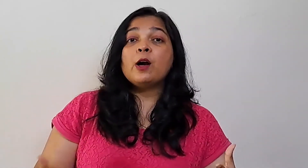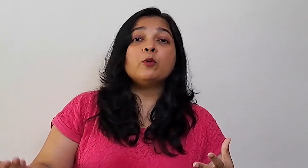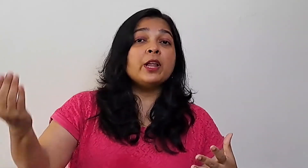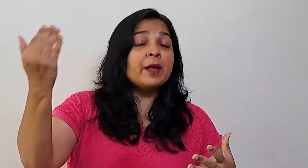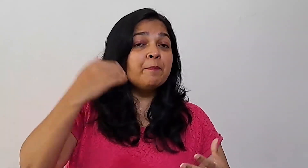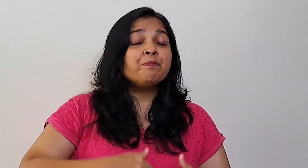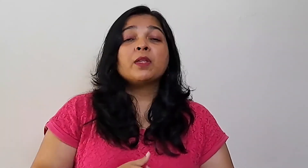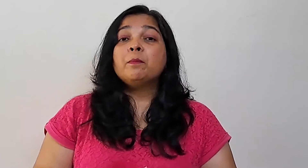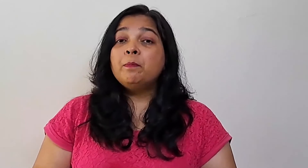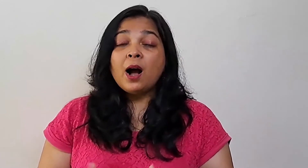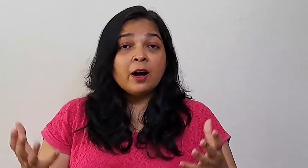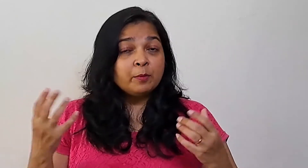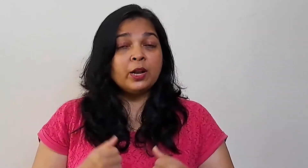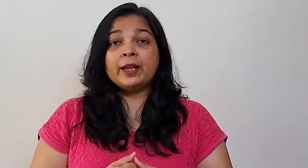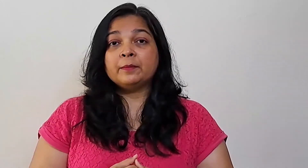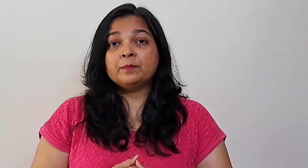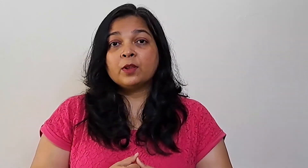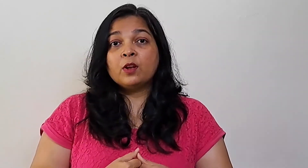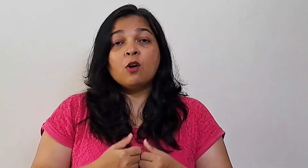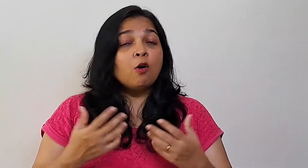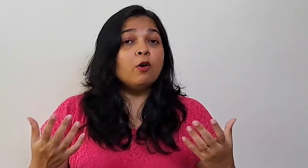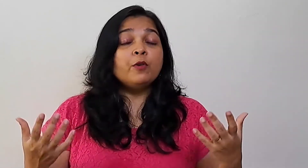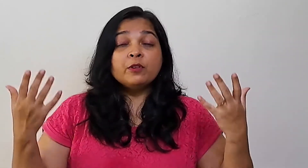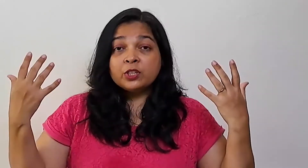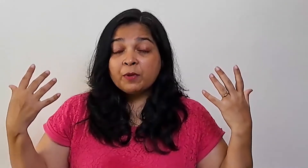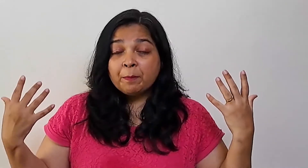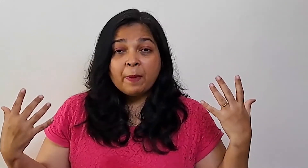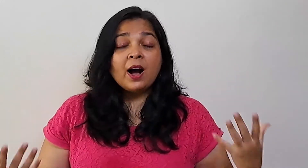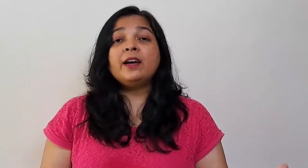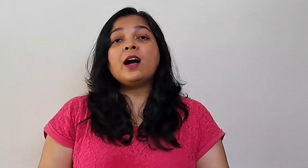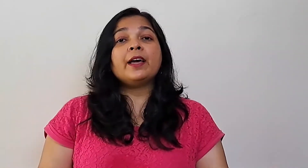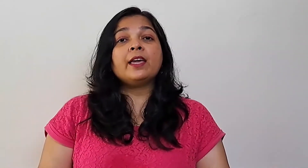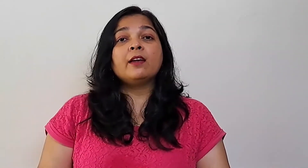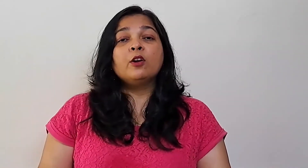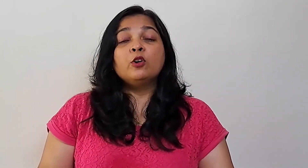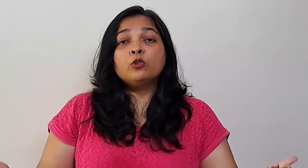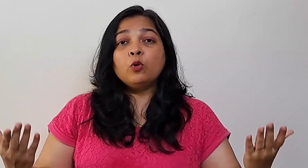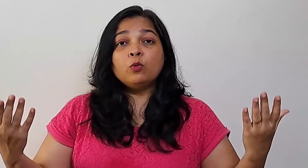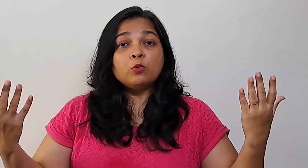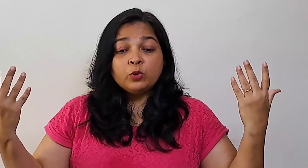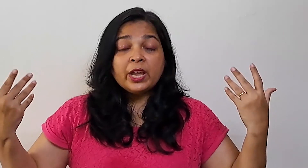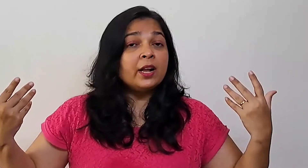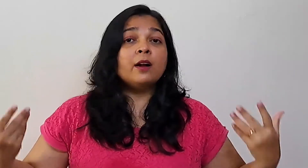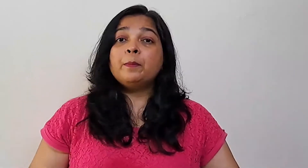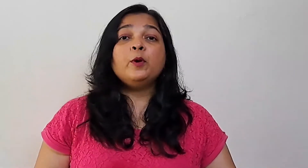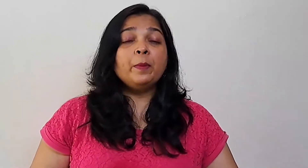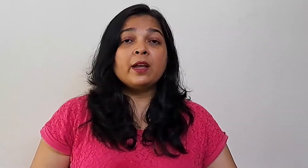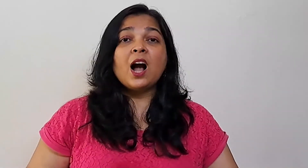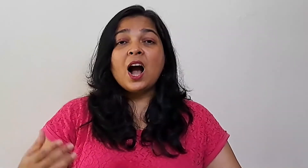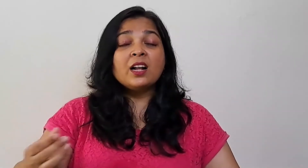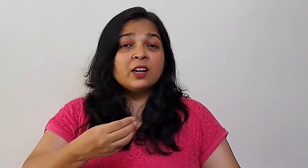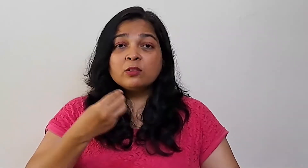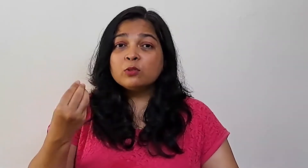उत्थे गया, उहनां नूं बाहर बुलाया। ते जदों ओ बाहर आए ते उहनां दे